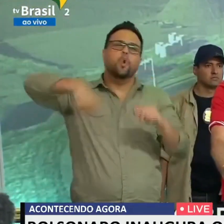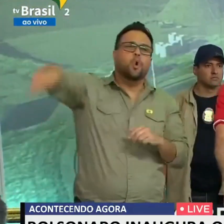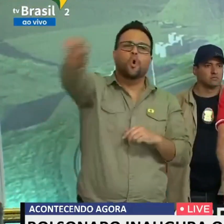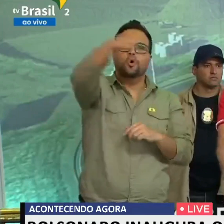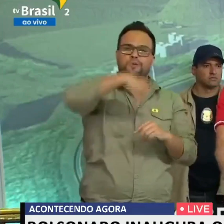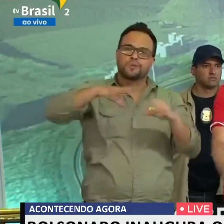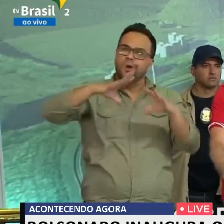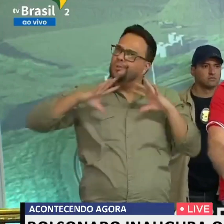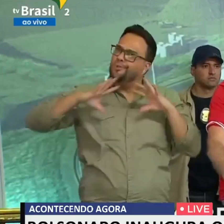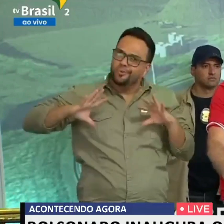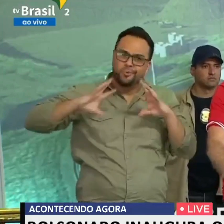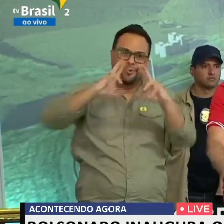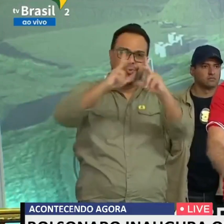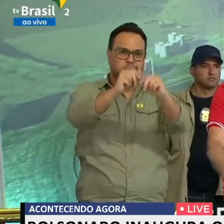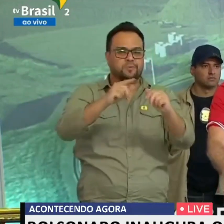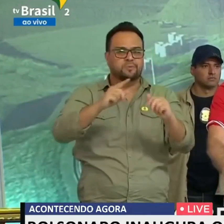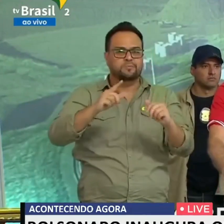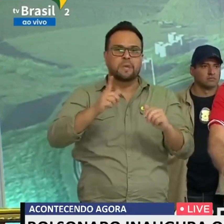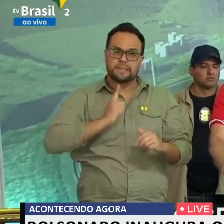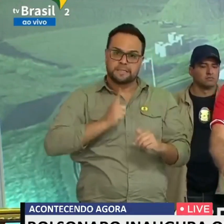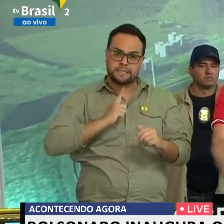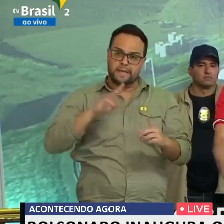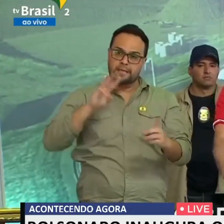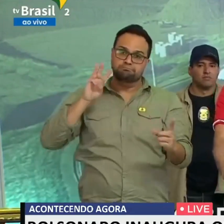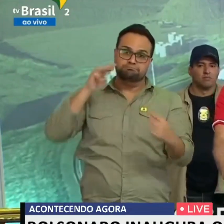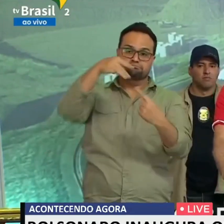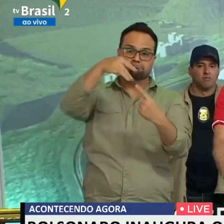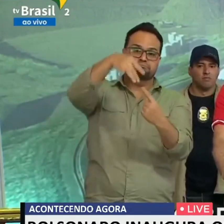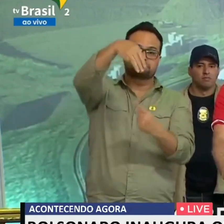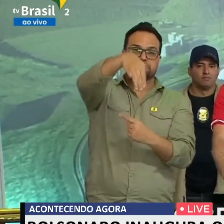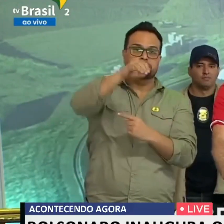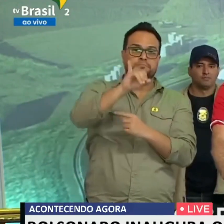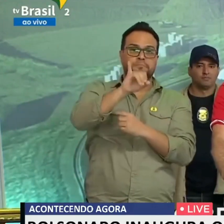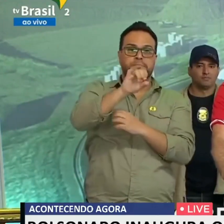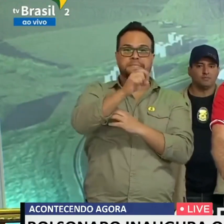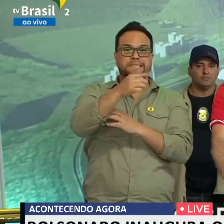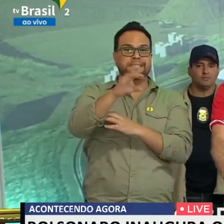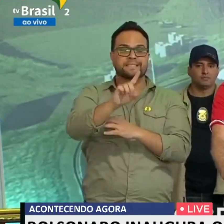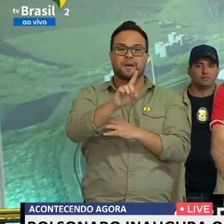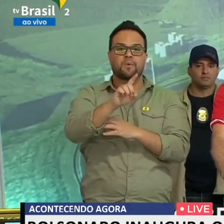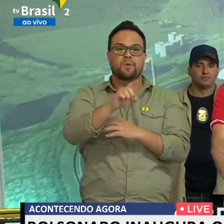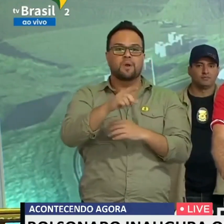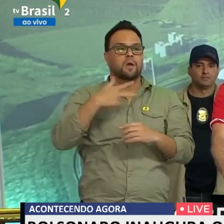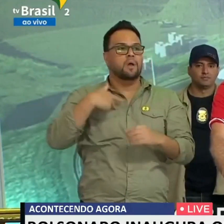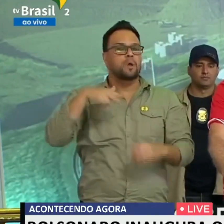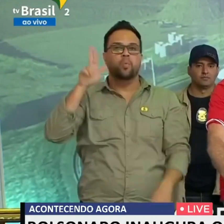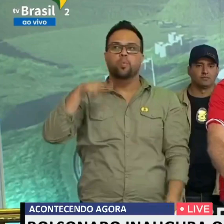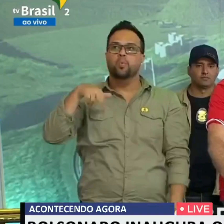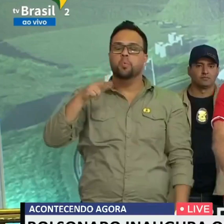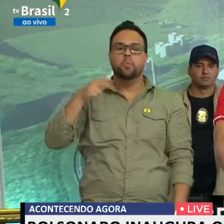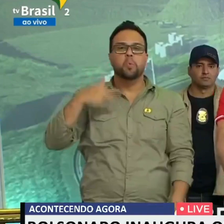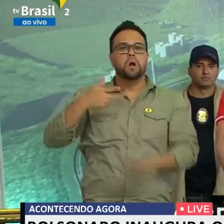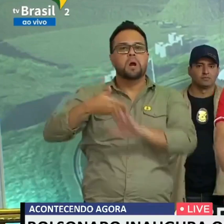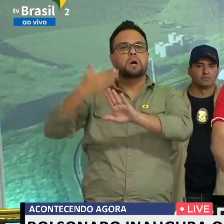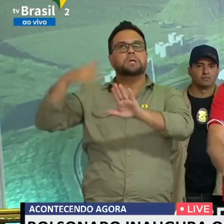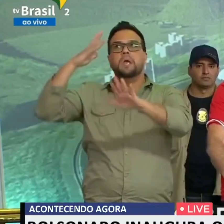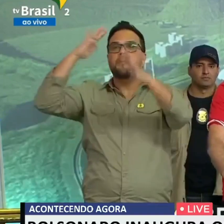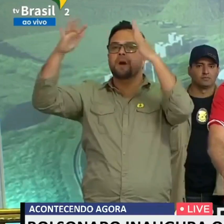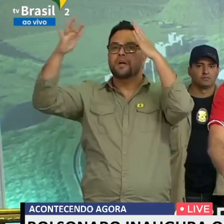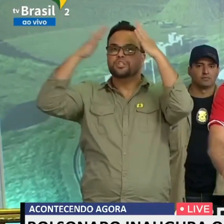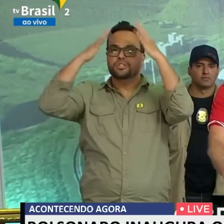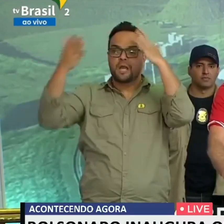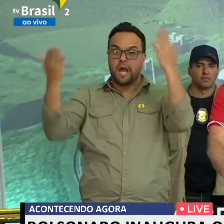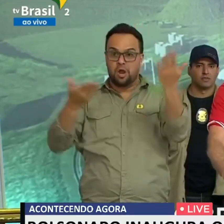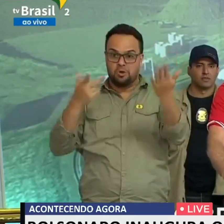Todos nós temos uma missão nessa terra. Jamais eu esperava ser presidente um dia.